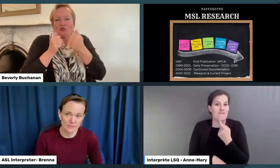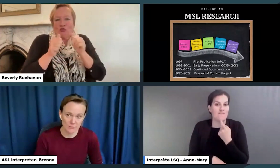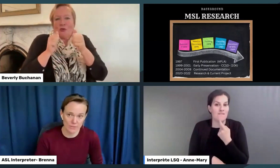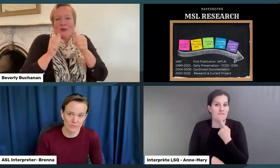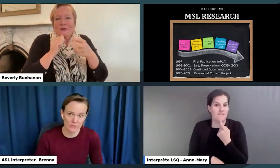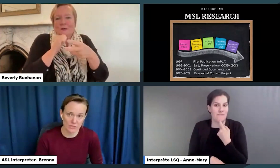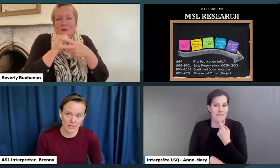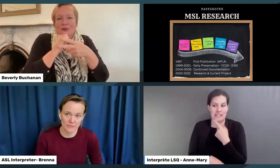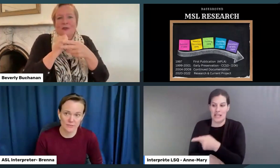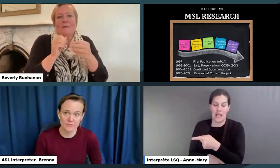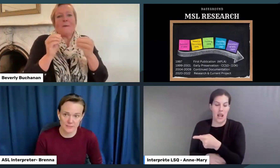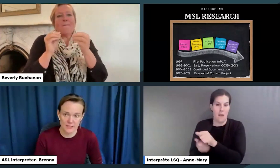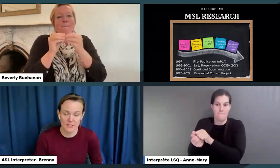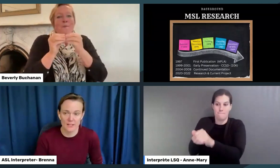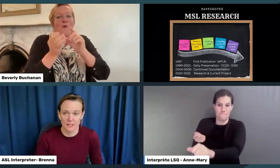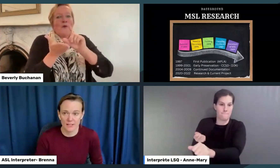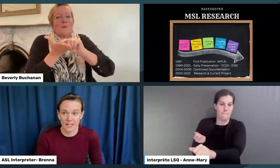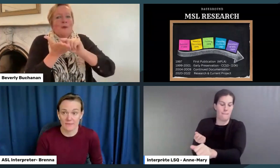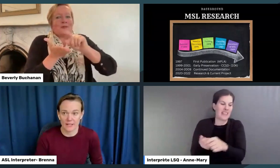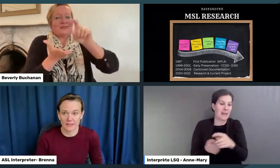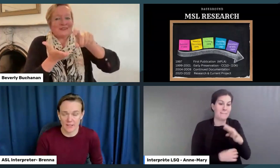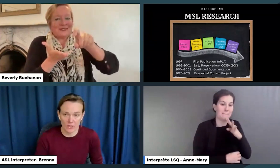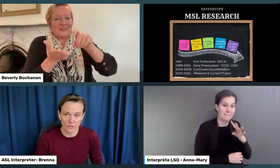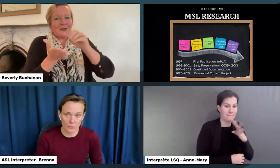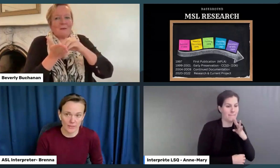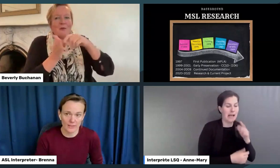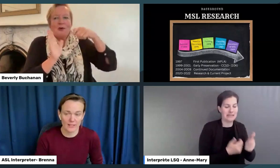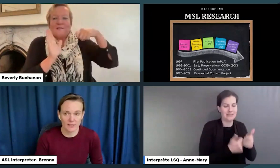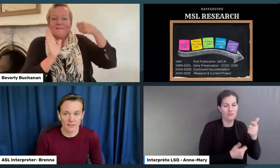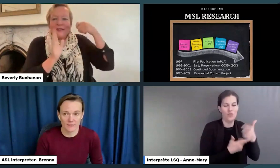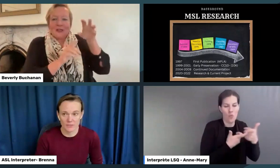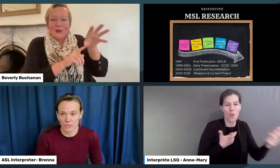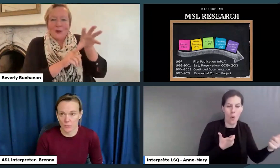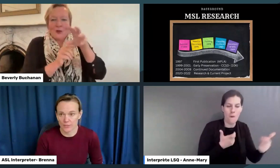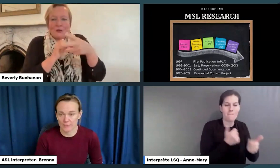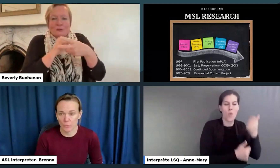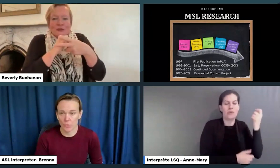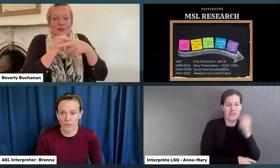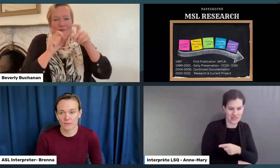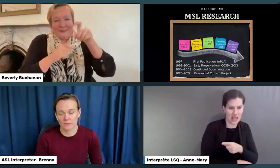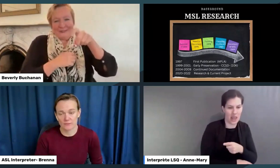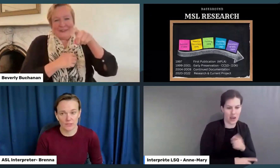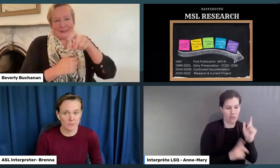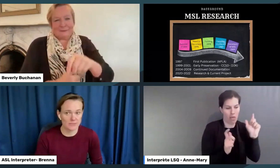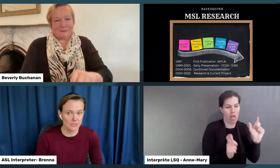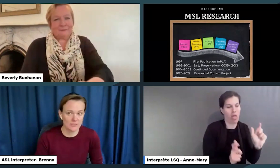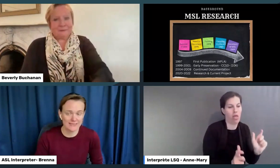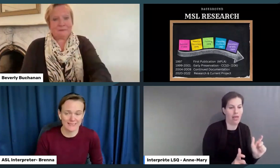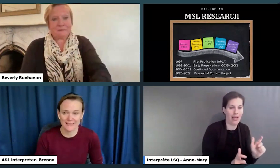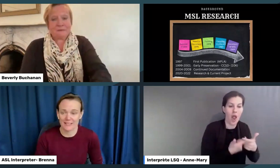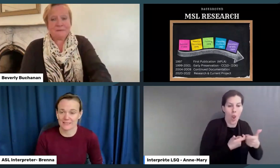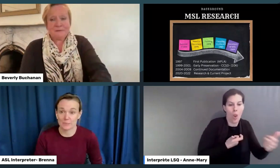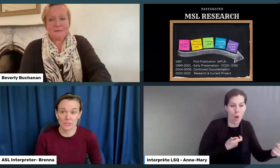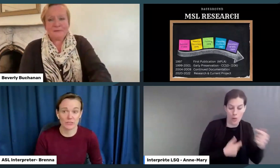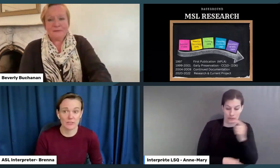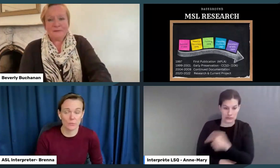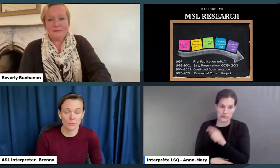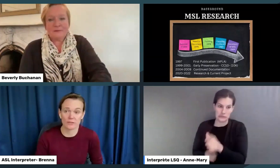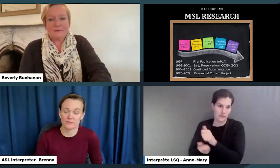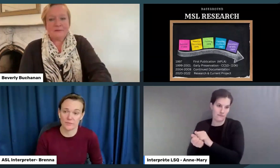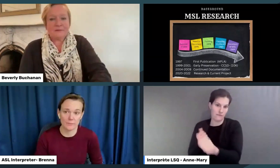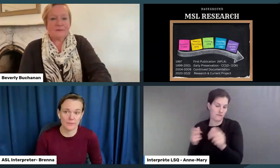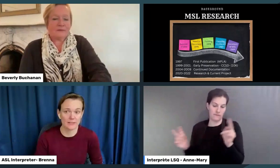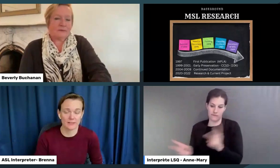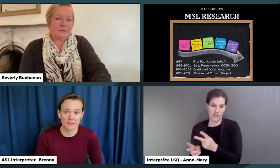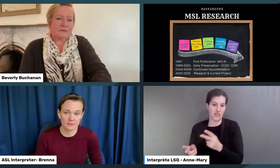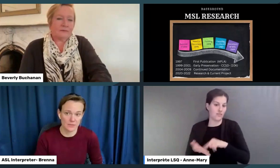de préservation. Cela continue. Il y a toujours davantage de documentation dont on a besoin. Et surtout, on doit